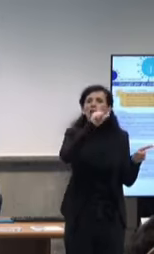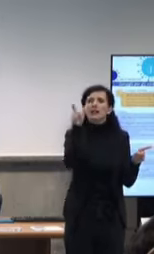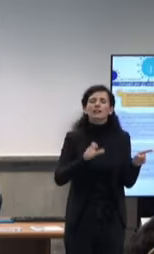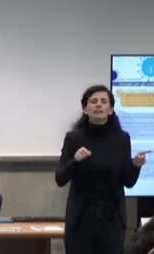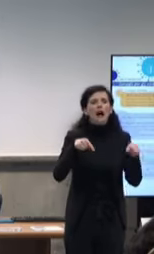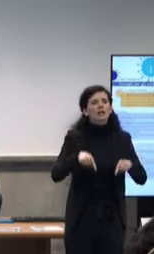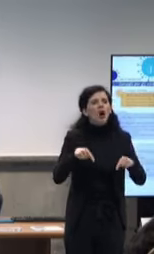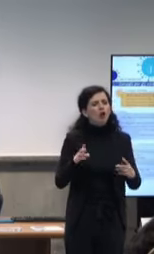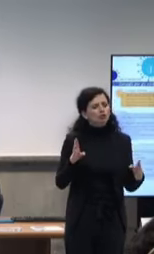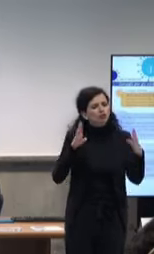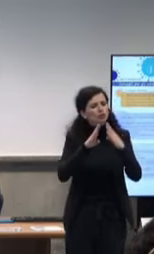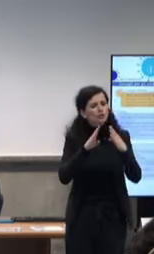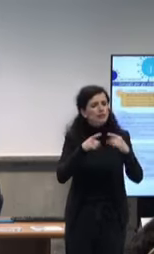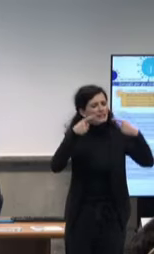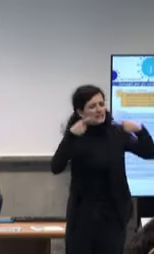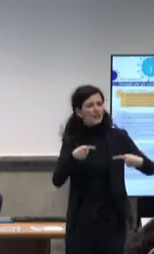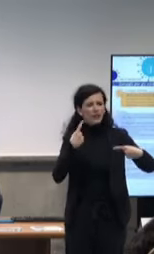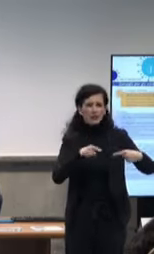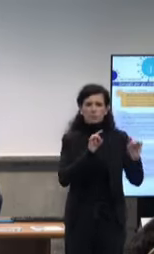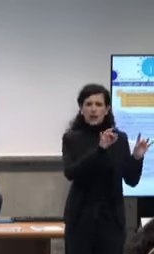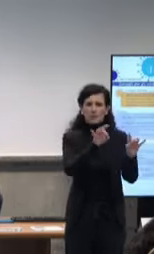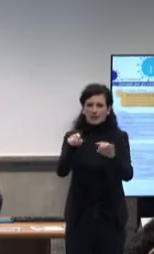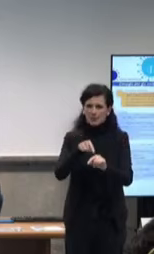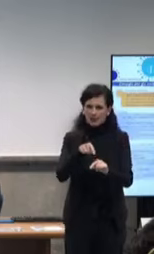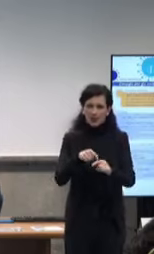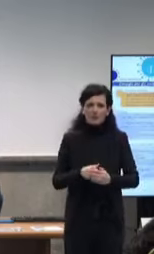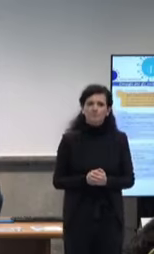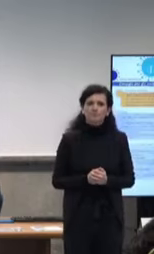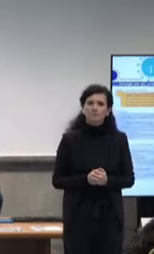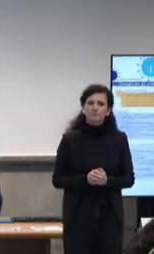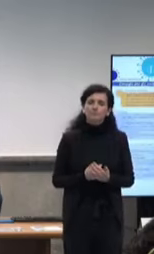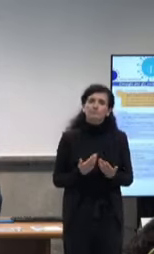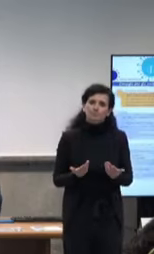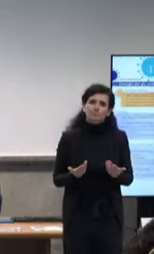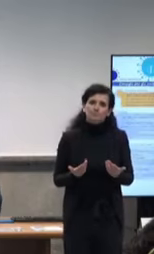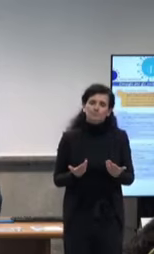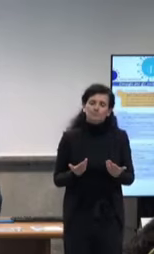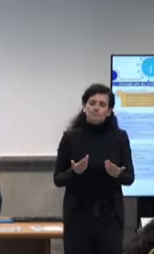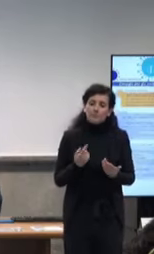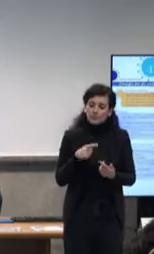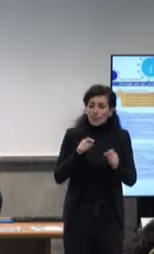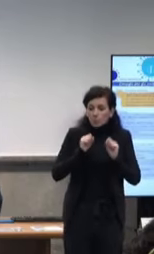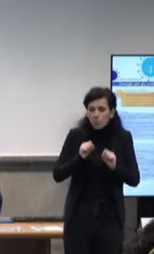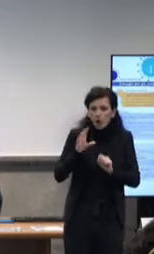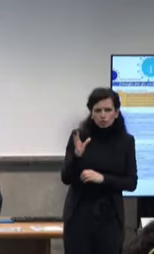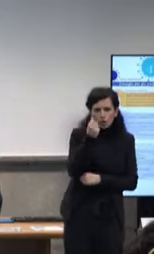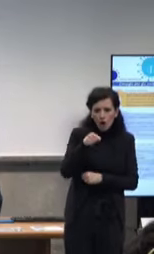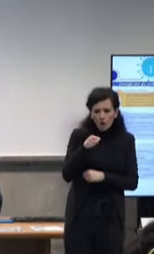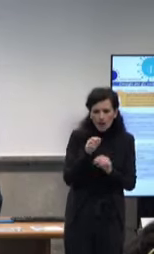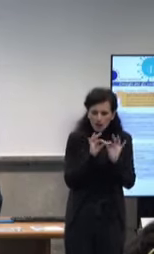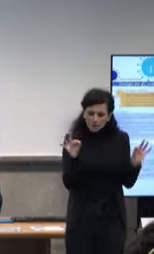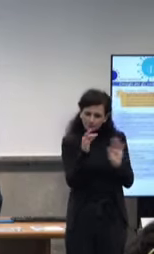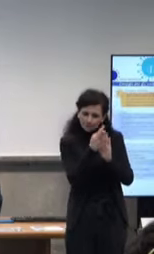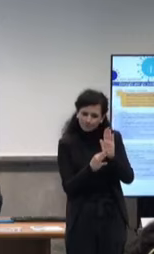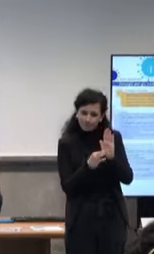affrontare anche questo tipo di sfida e dovere troviamo quel mix di misure che ci consenta di